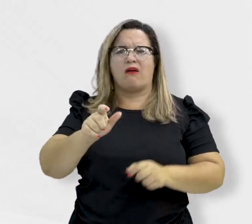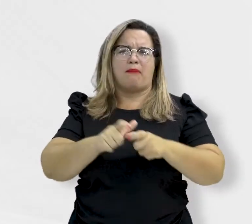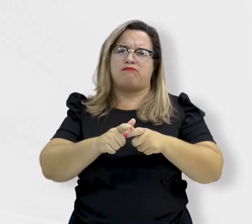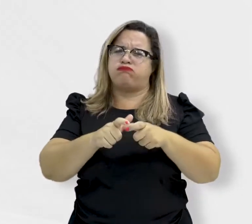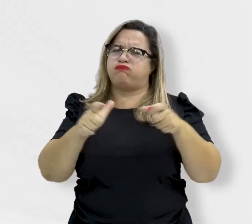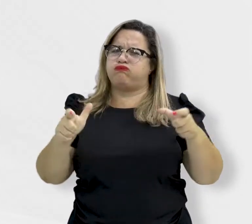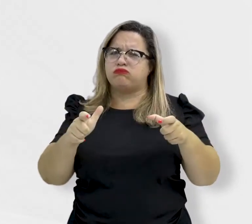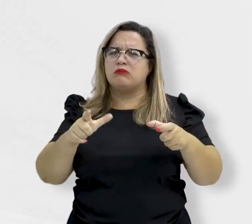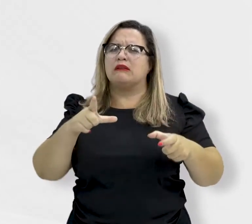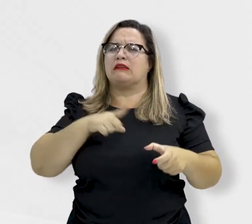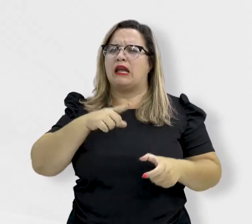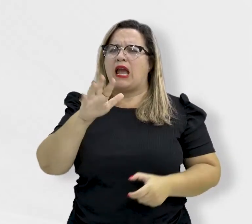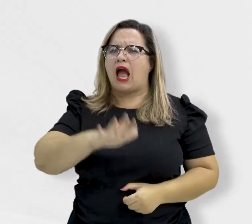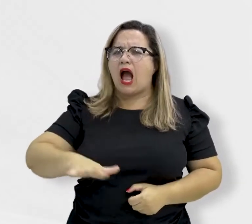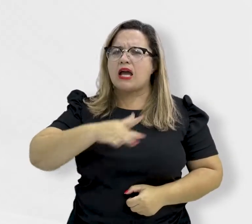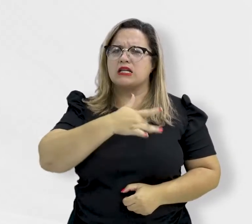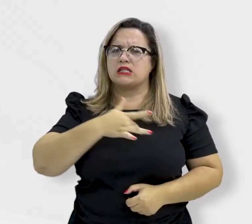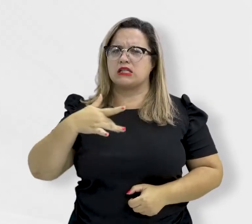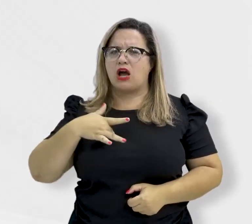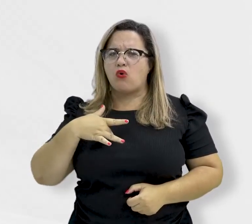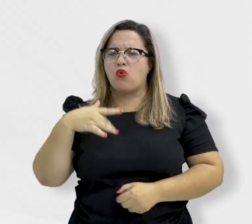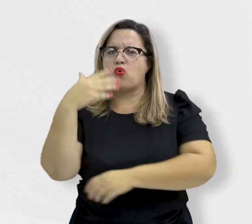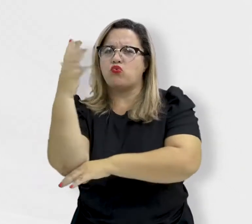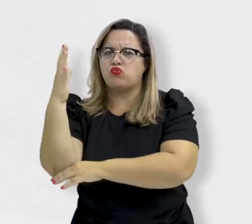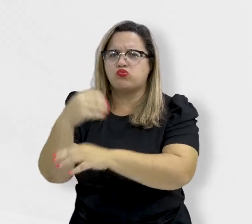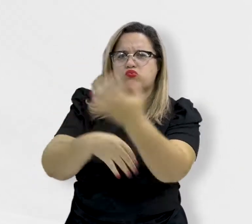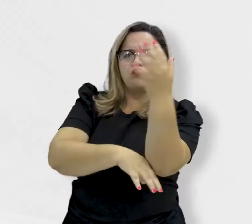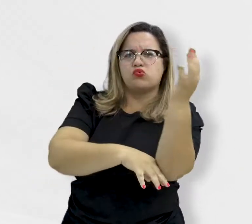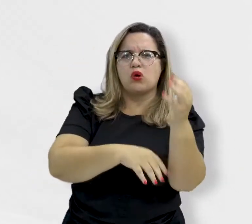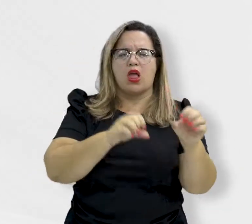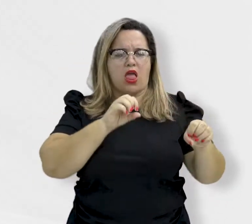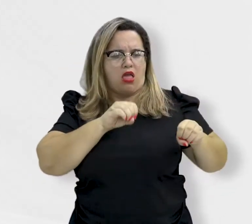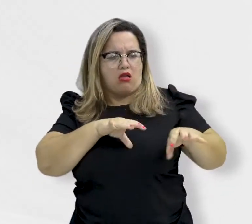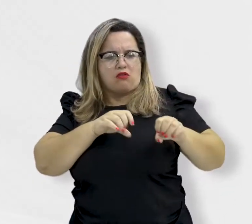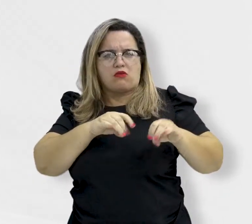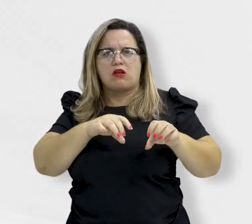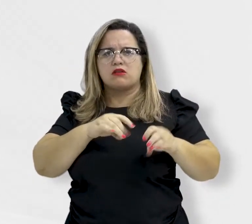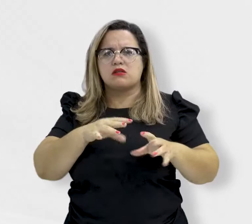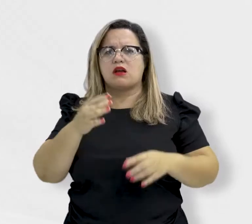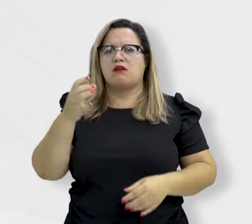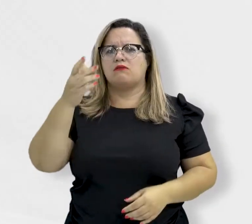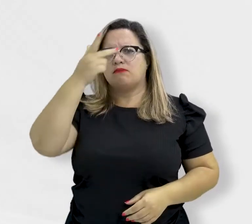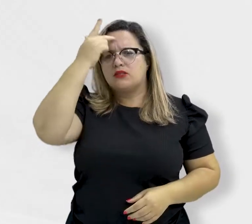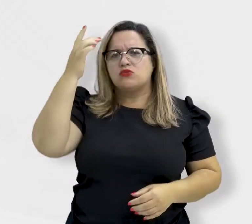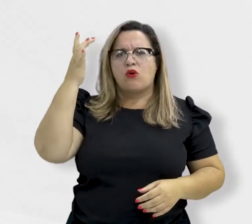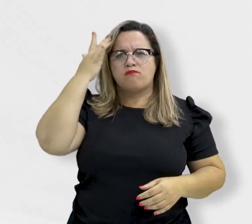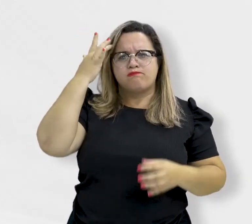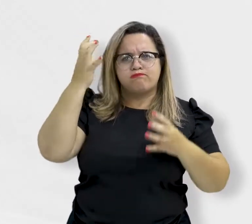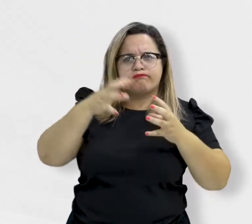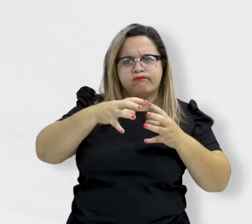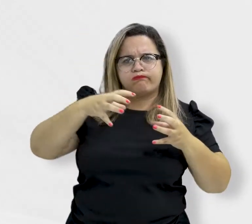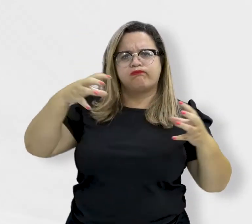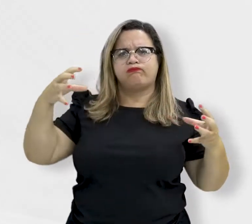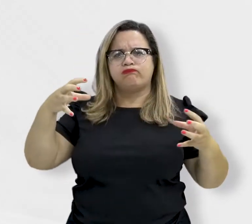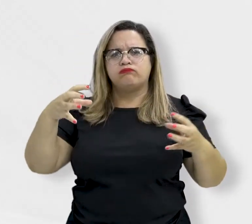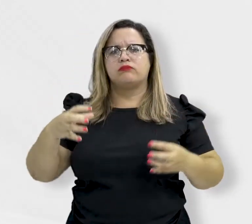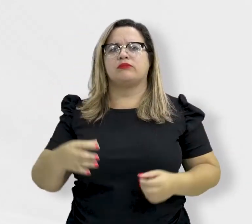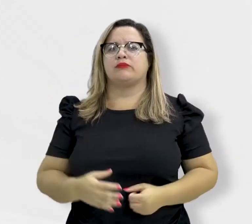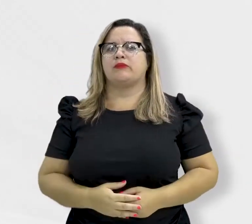saúde, meio ambiente, educação, idoso. Esse é o papel do Ministério Público, fazer a defesa individual ou